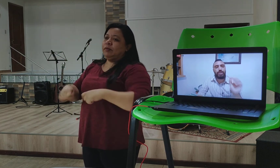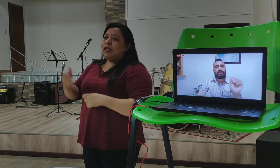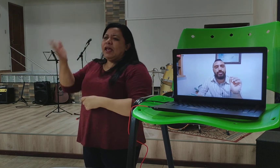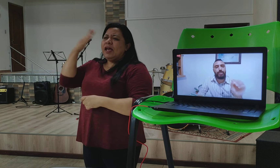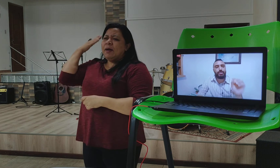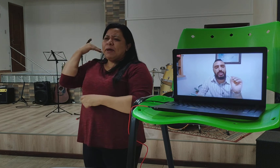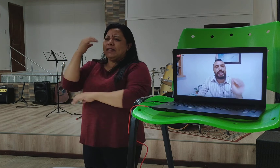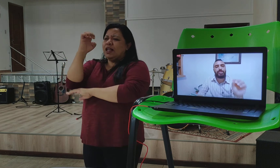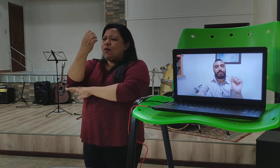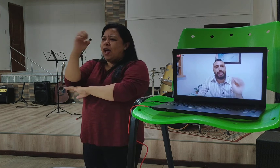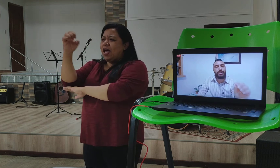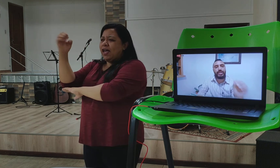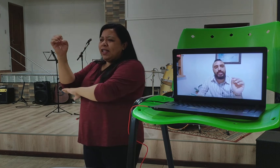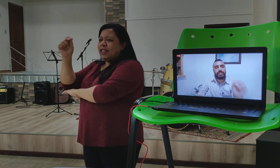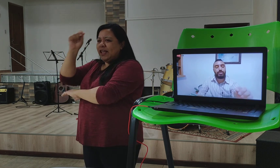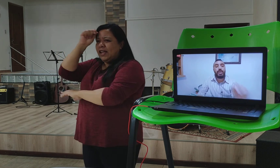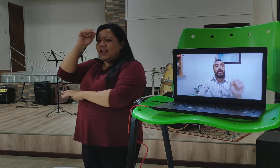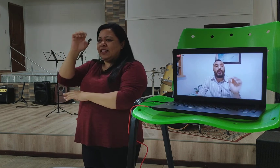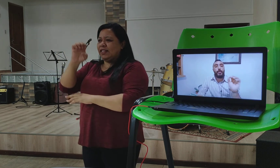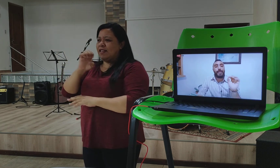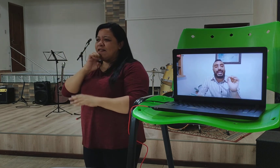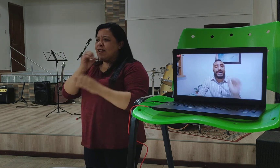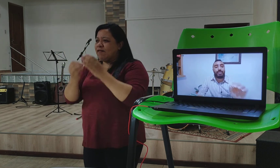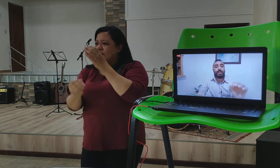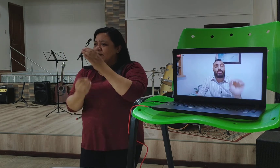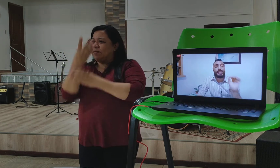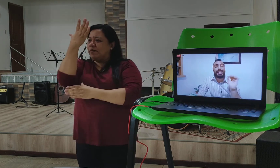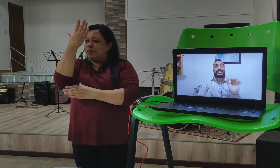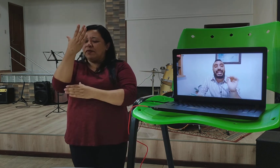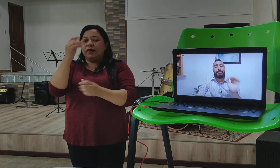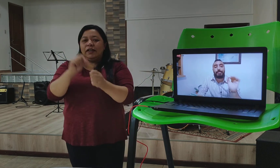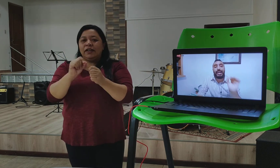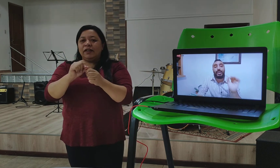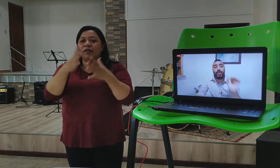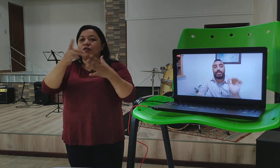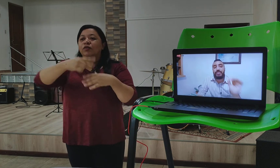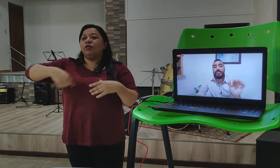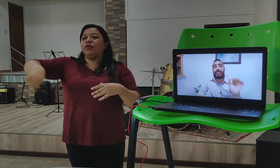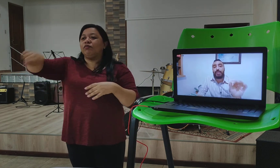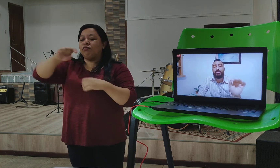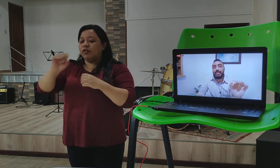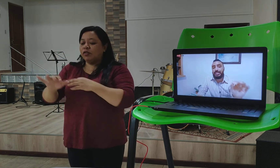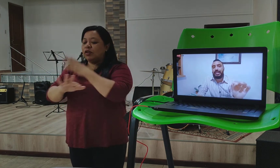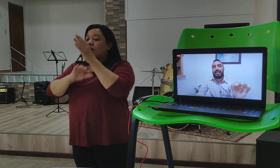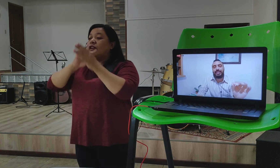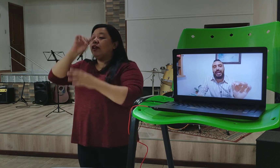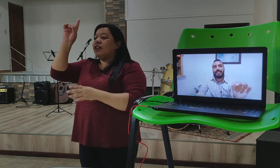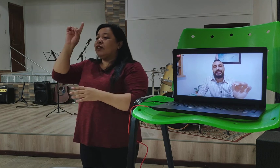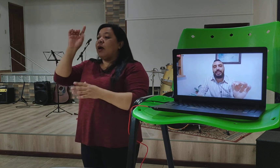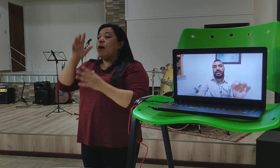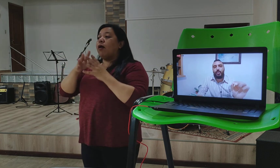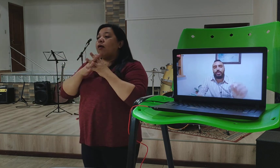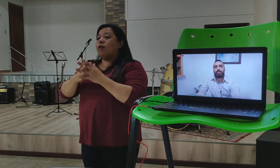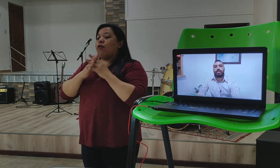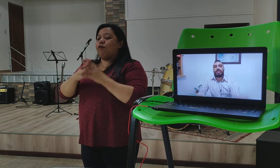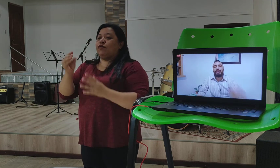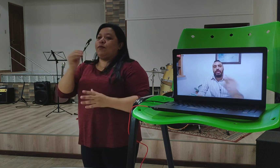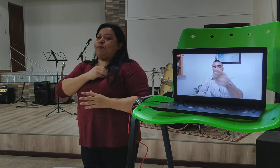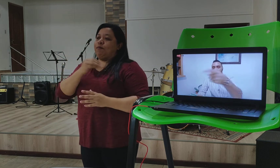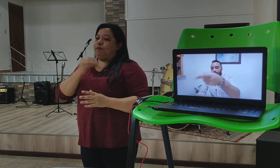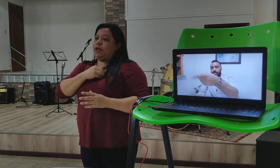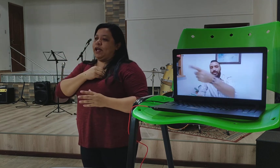Éden nós fomos criados para a glória de Deus. Foi o pecado que nos atrapalhou de vivermos essa realidade. Quando